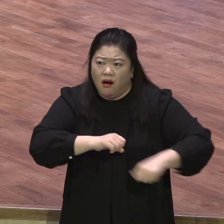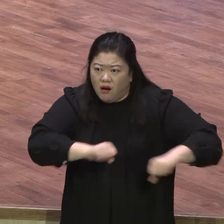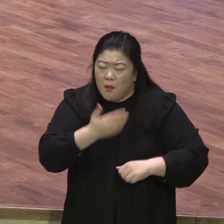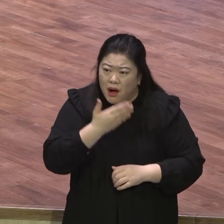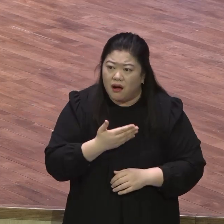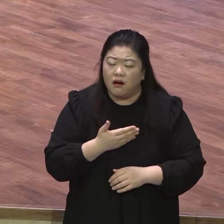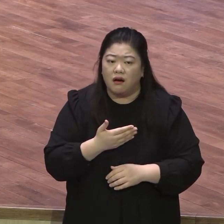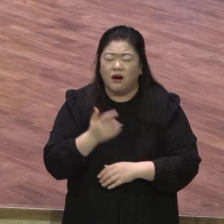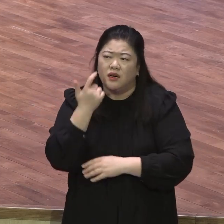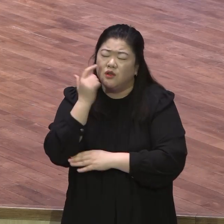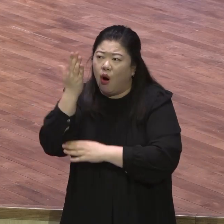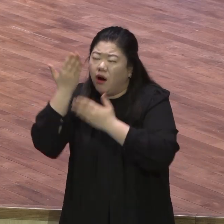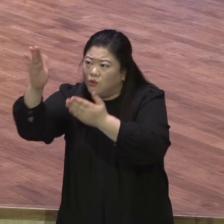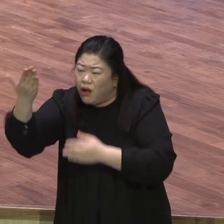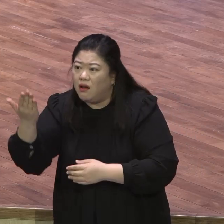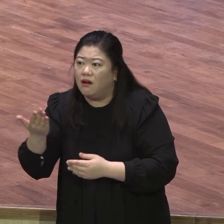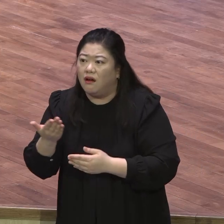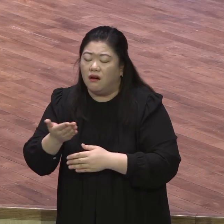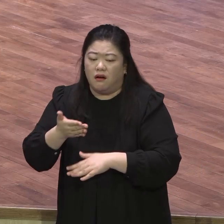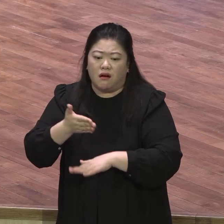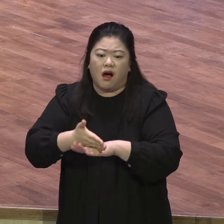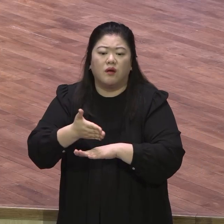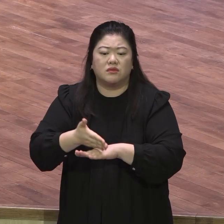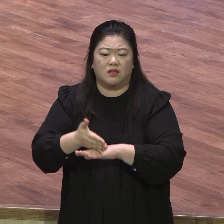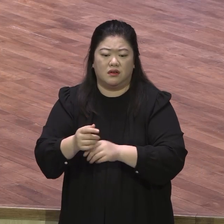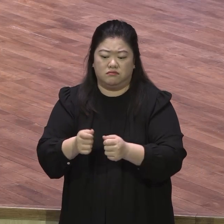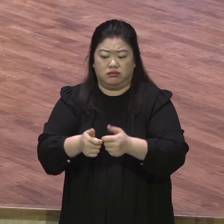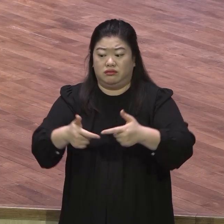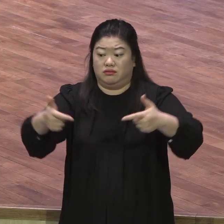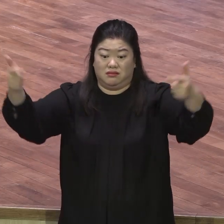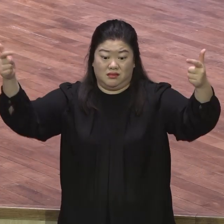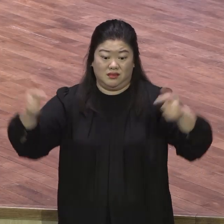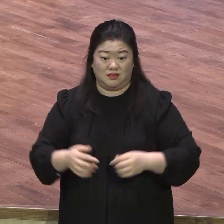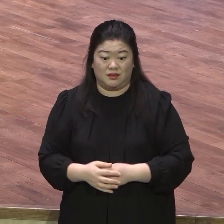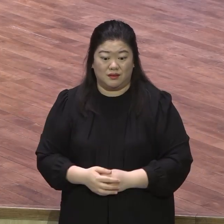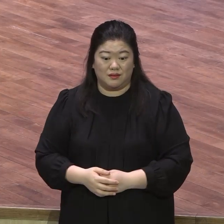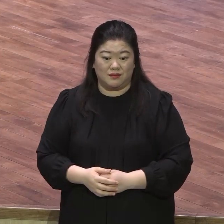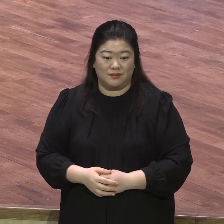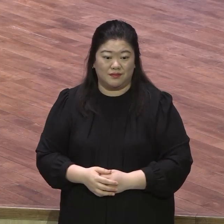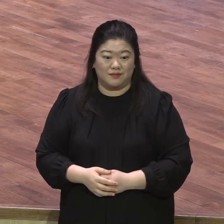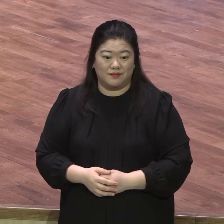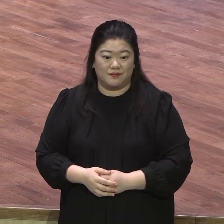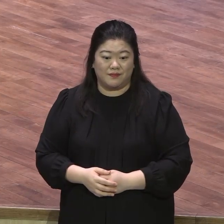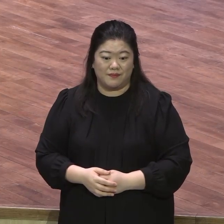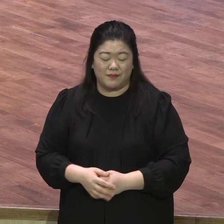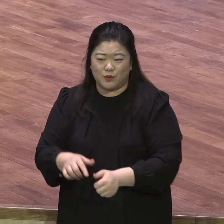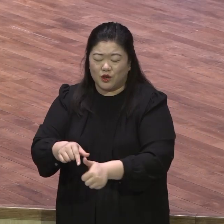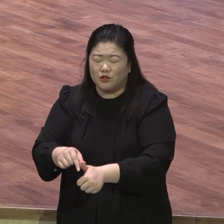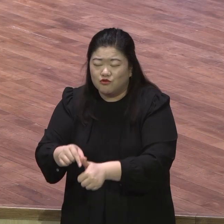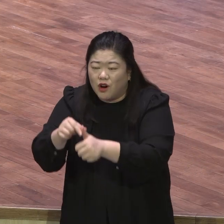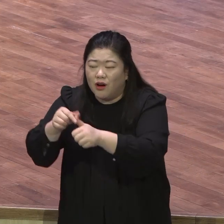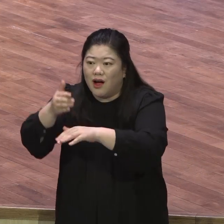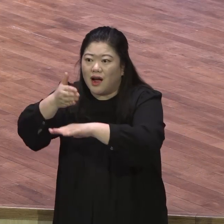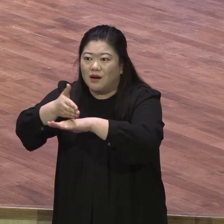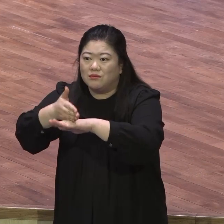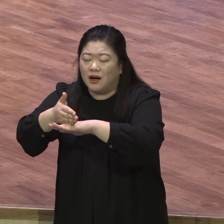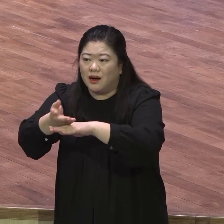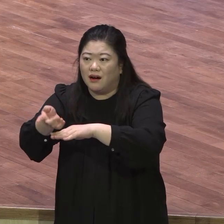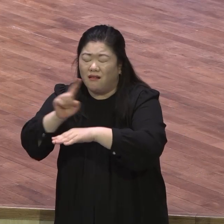감사하구나 직분에 대한 감사 해봤습니까 말씀은 은혜에 받고 은혜에 너무 감사합니다